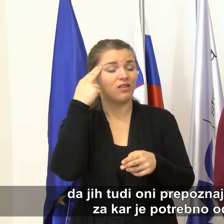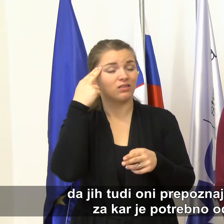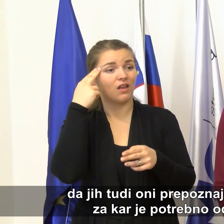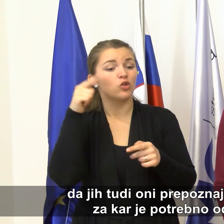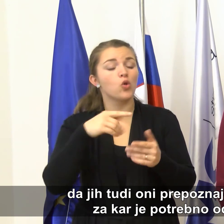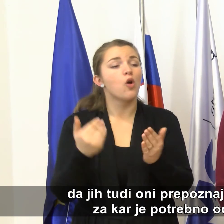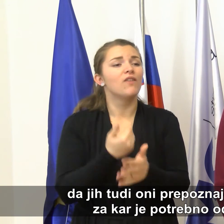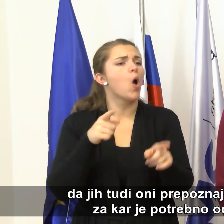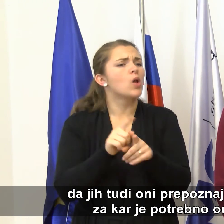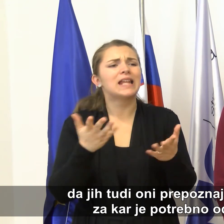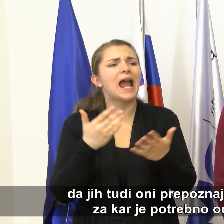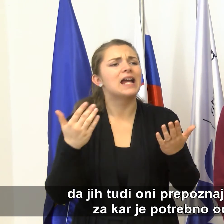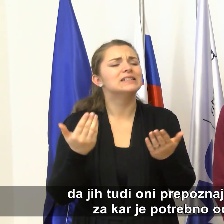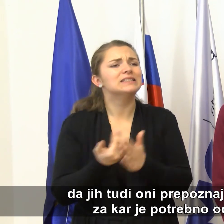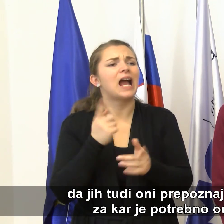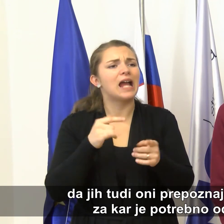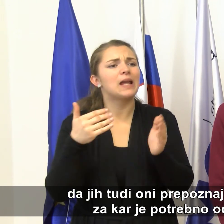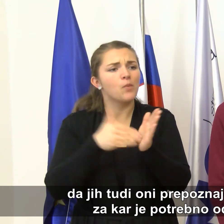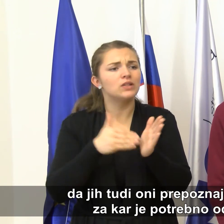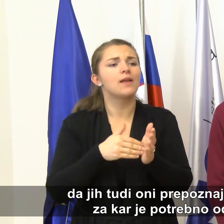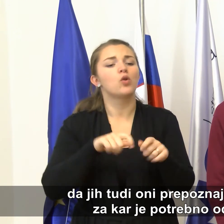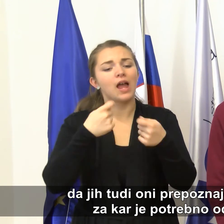svoj glas za.